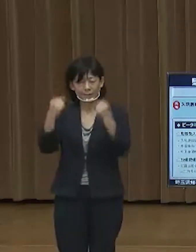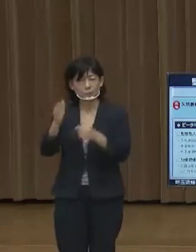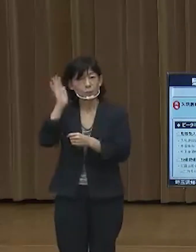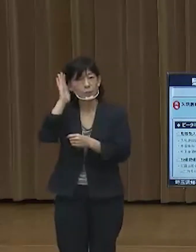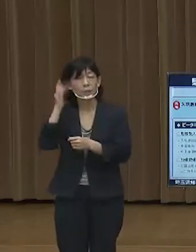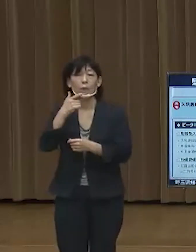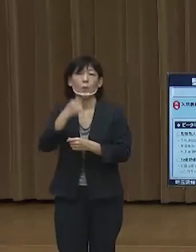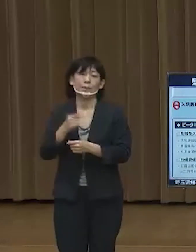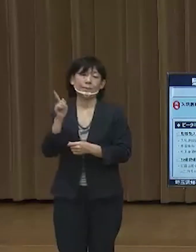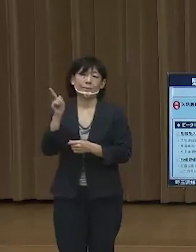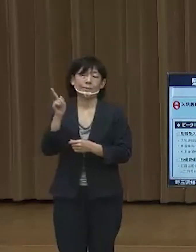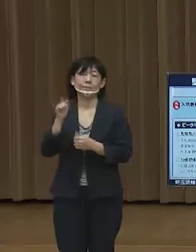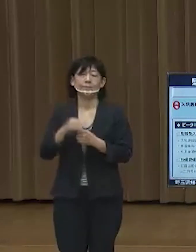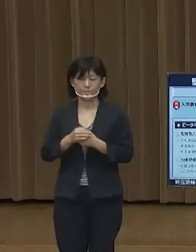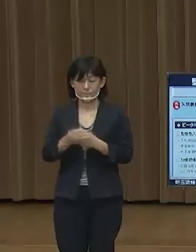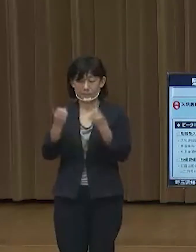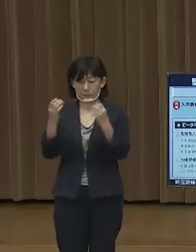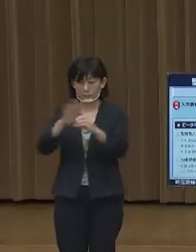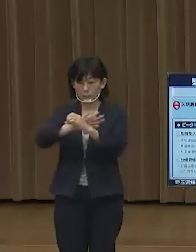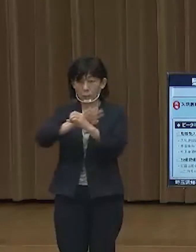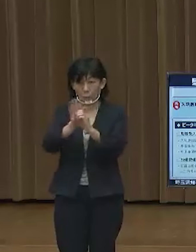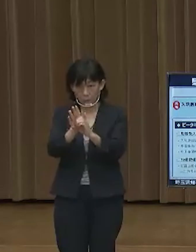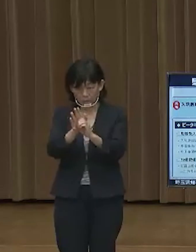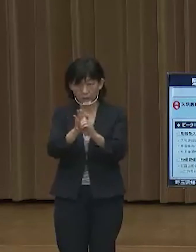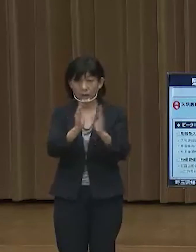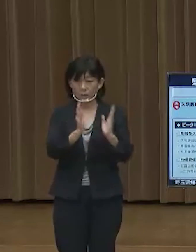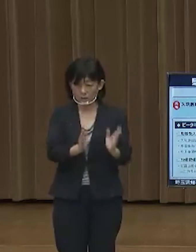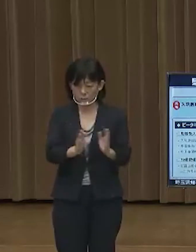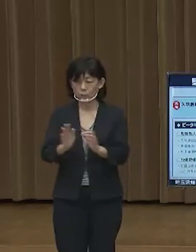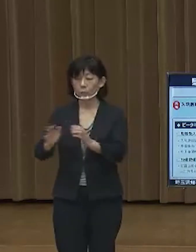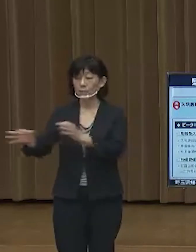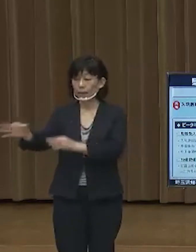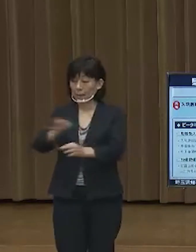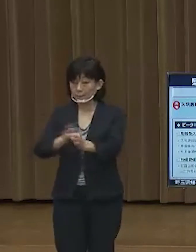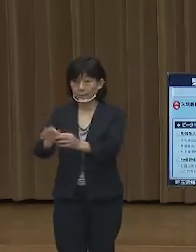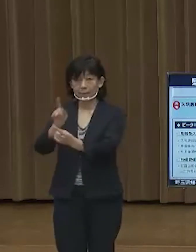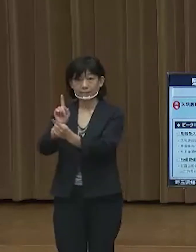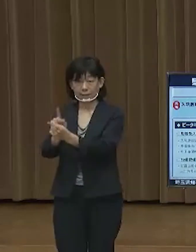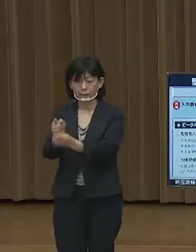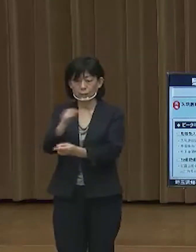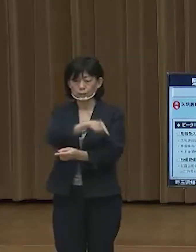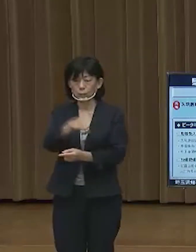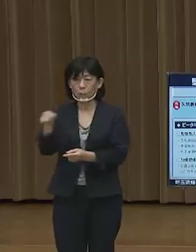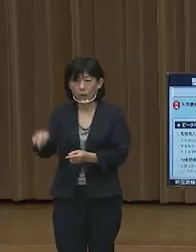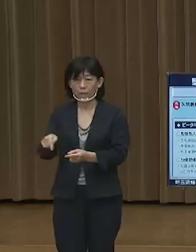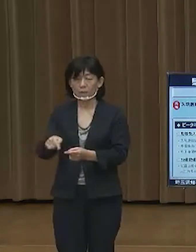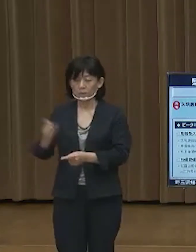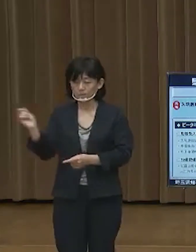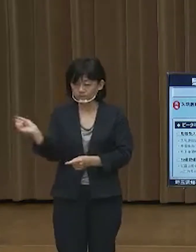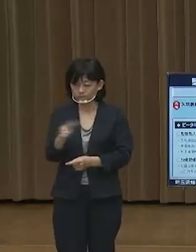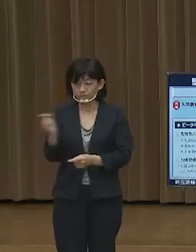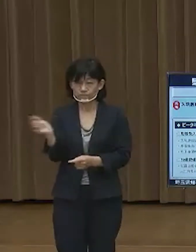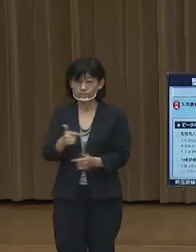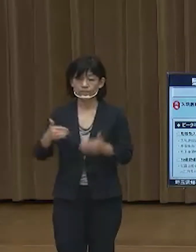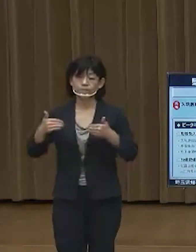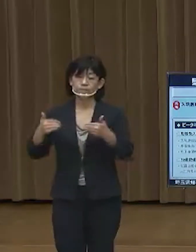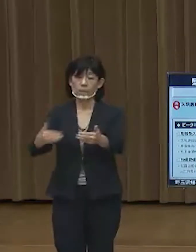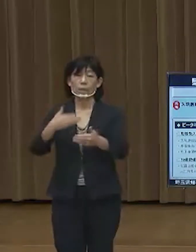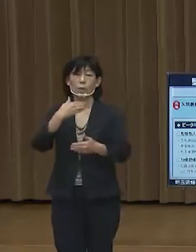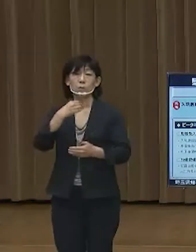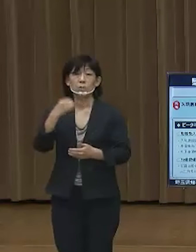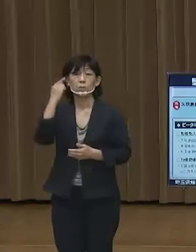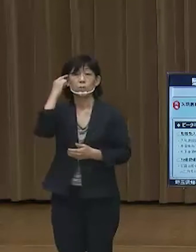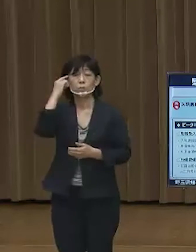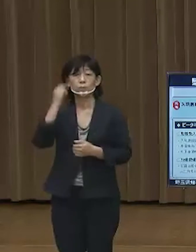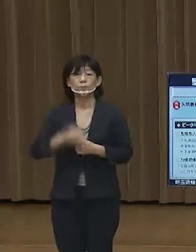て、新型コロナウイルス感染症対策と経済対策、この双方に迅速かつ的確に取り組んでいただきたいと思っ